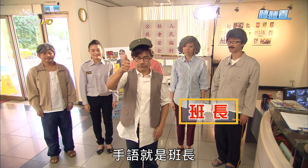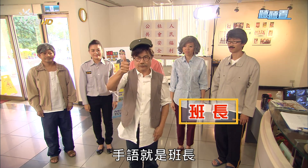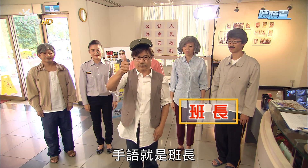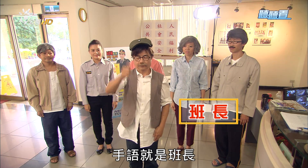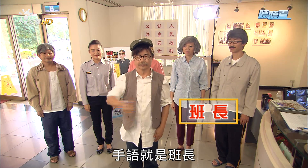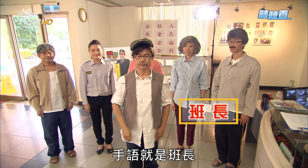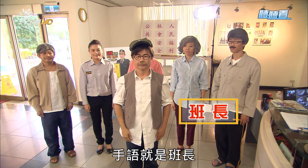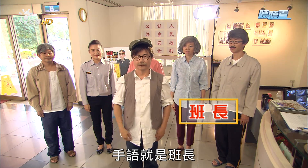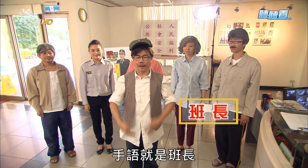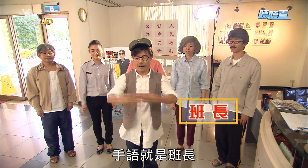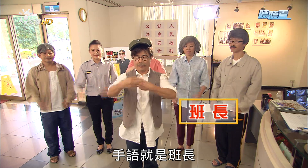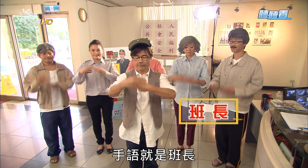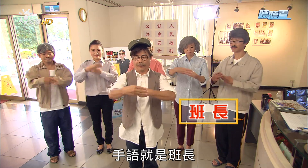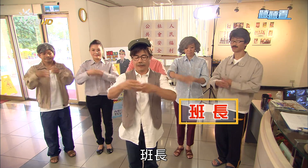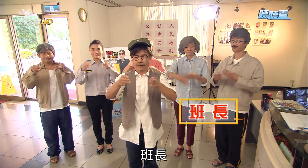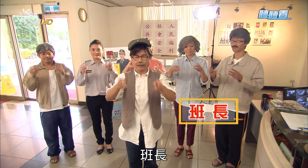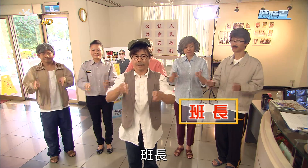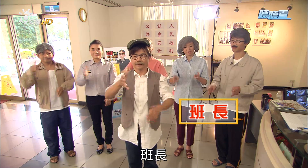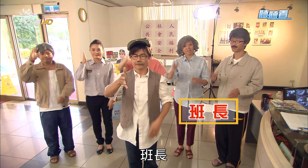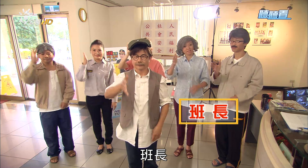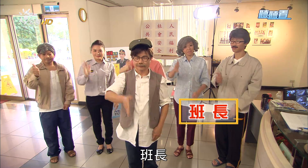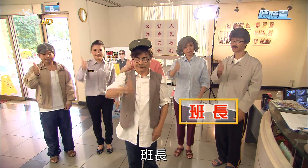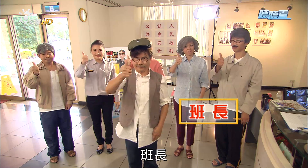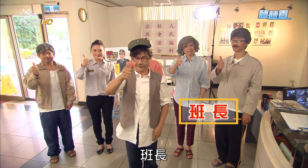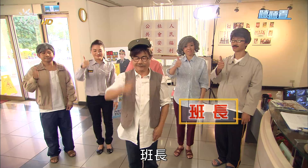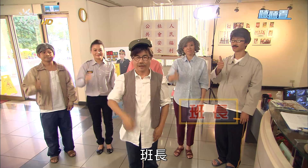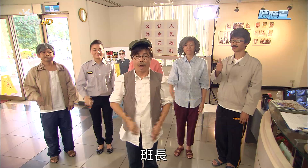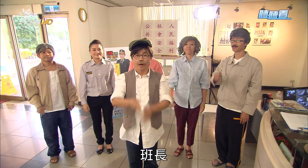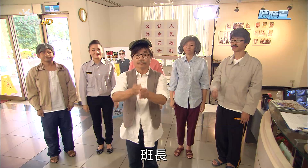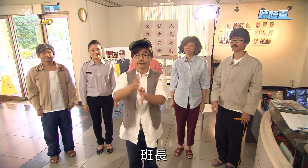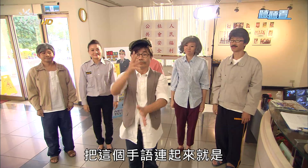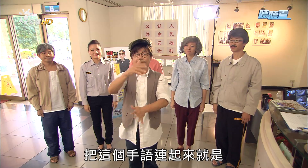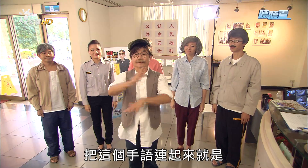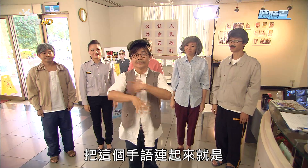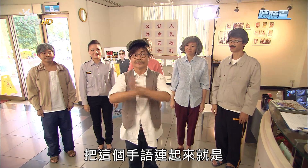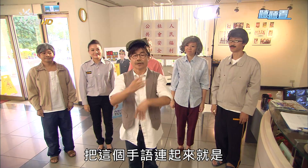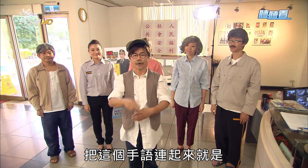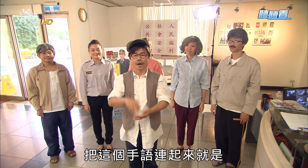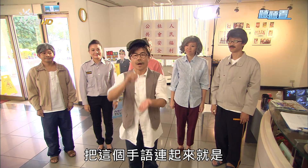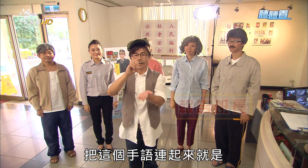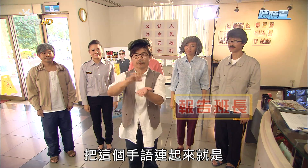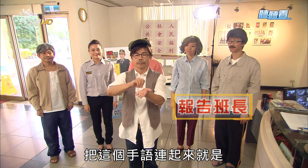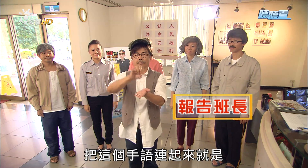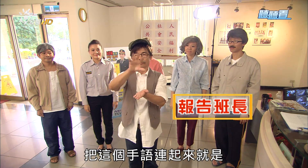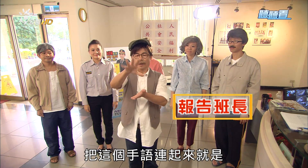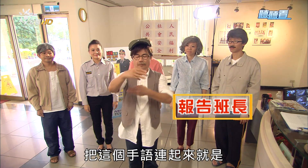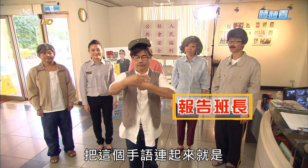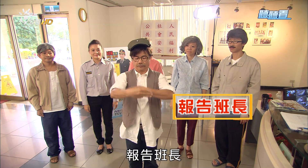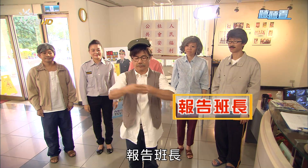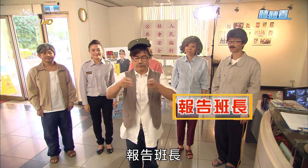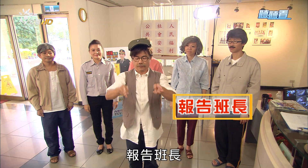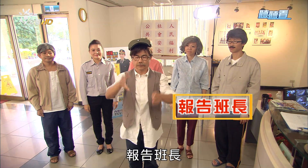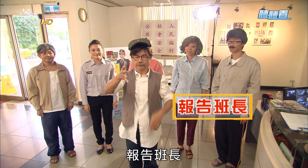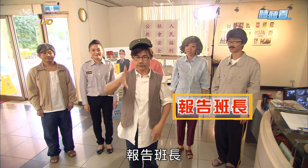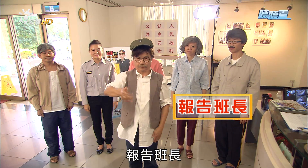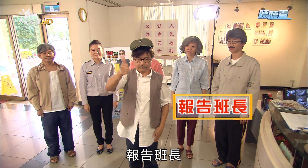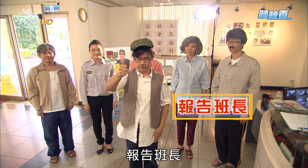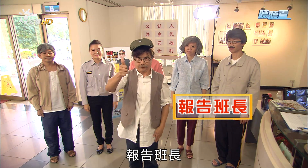长， 班长， 把这个手语连起来呢就是报告班